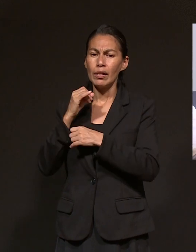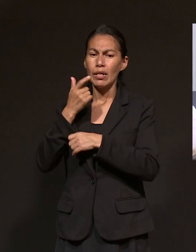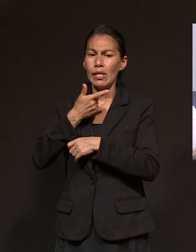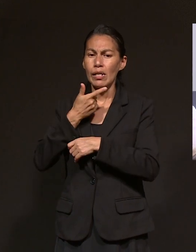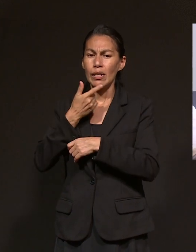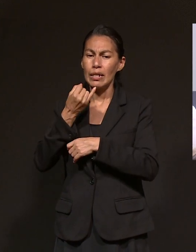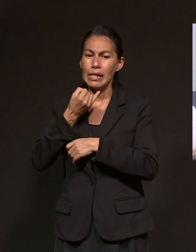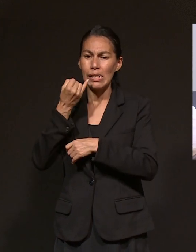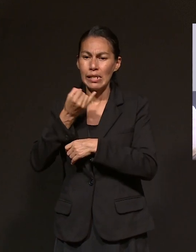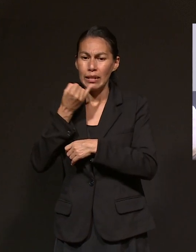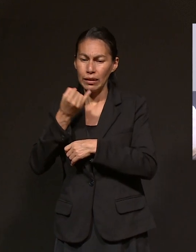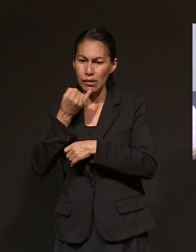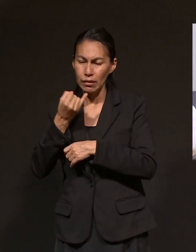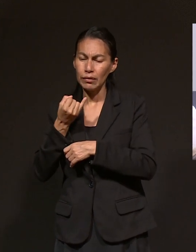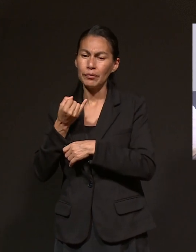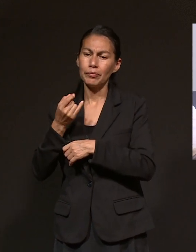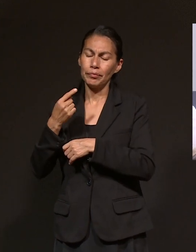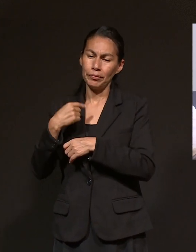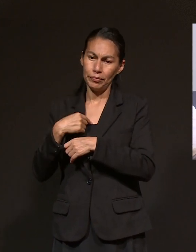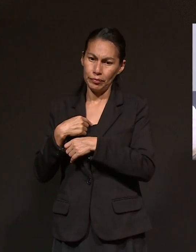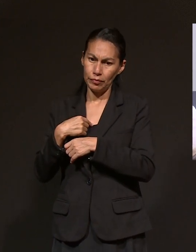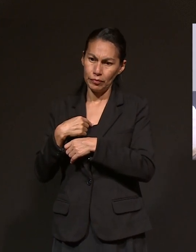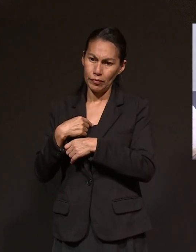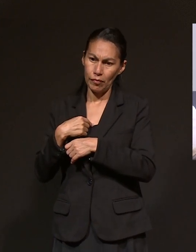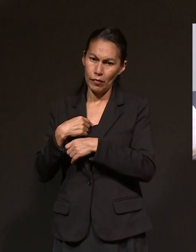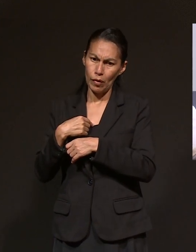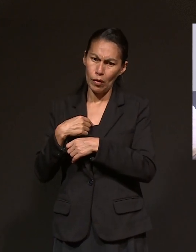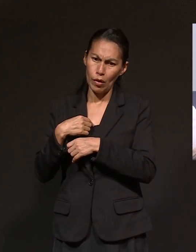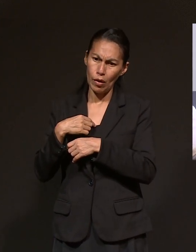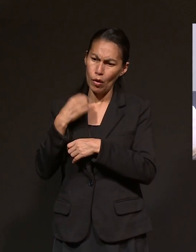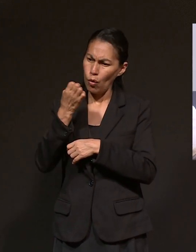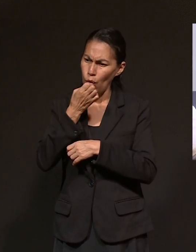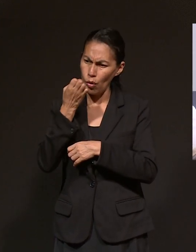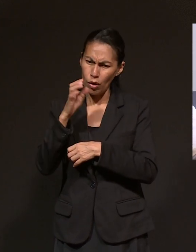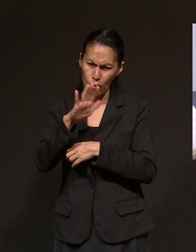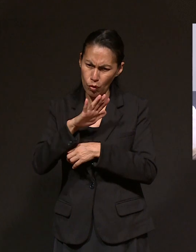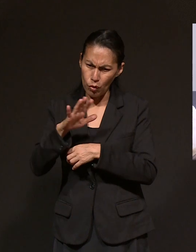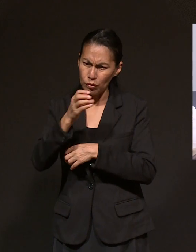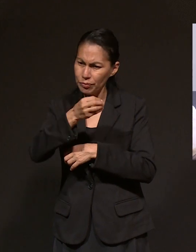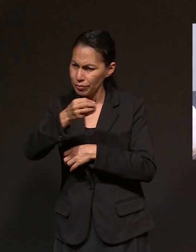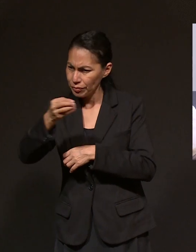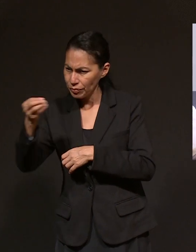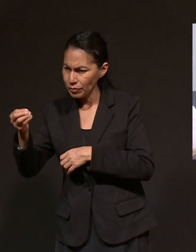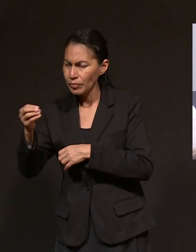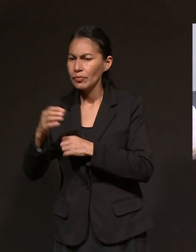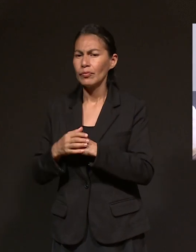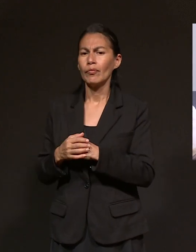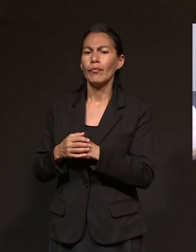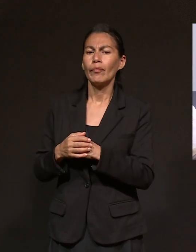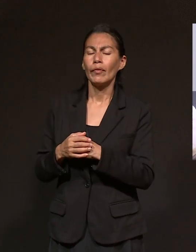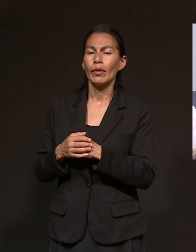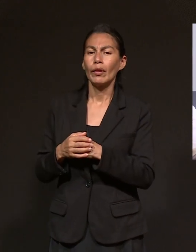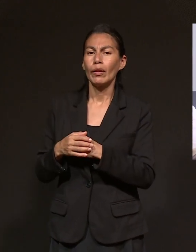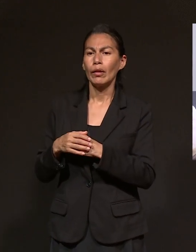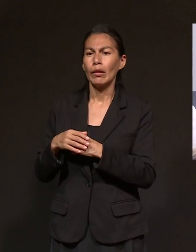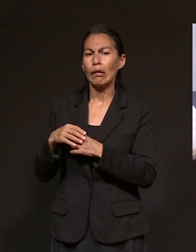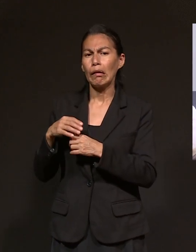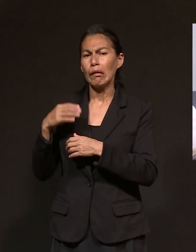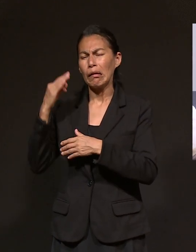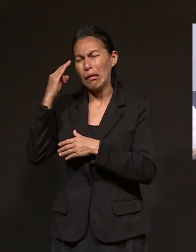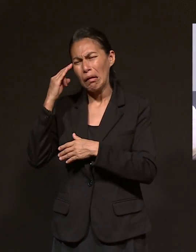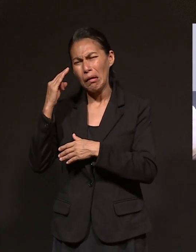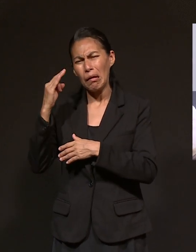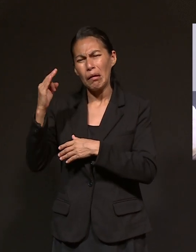de todo el consorcio ahí en la escuela. Yo fui coordinador académico. Y